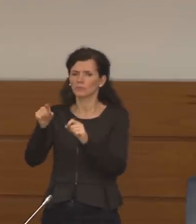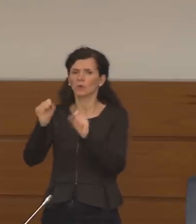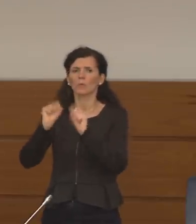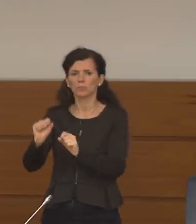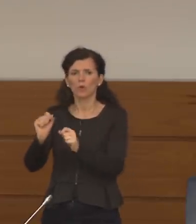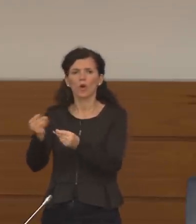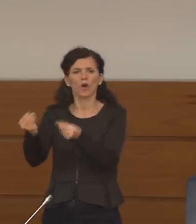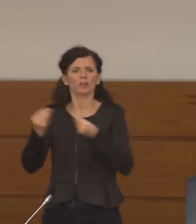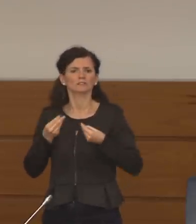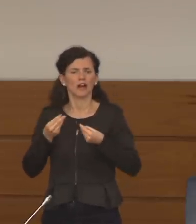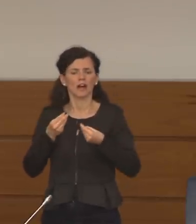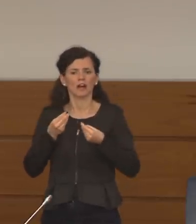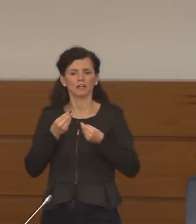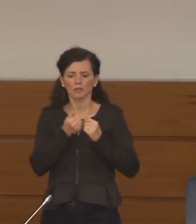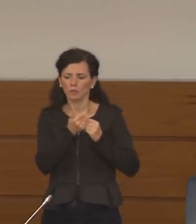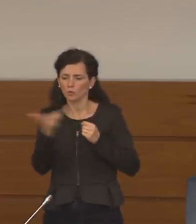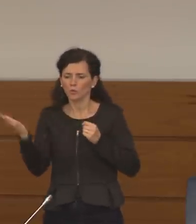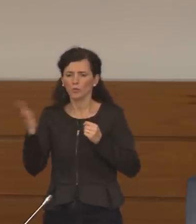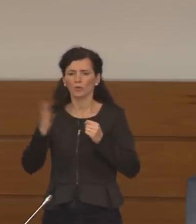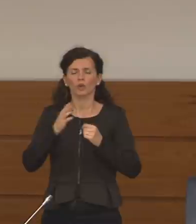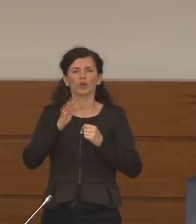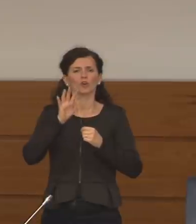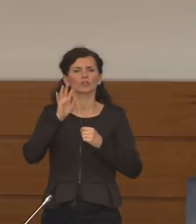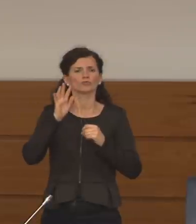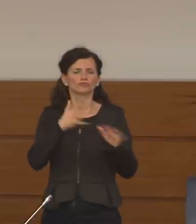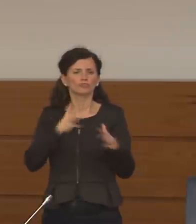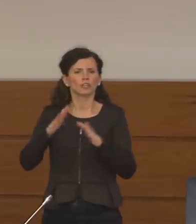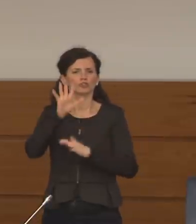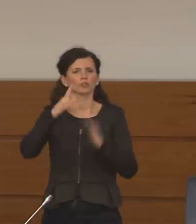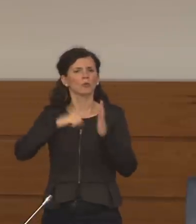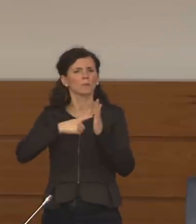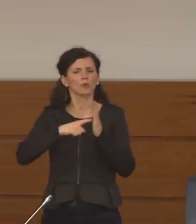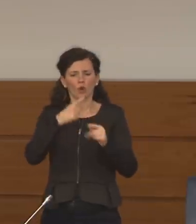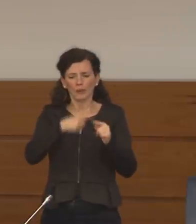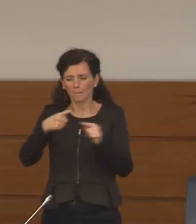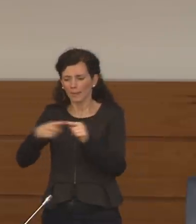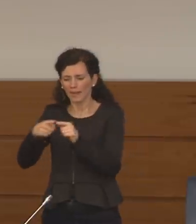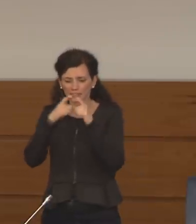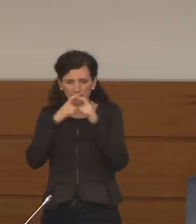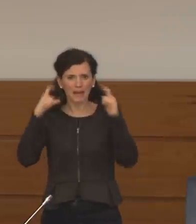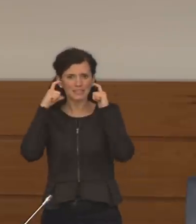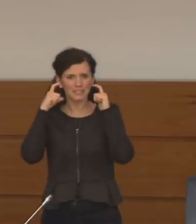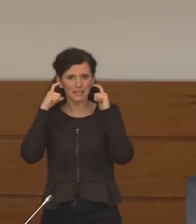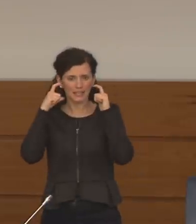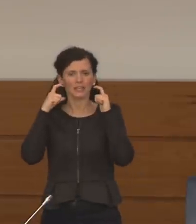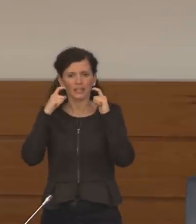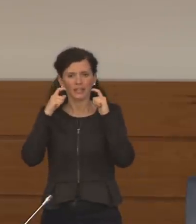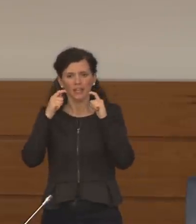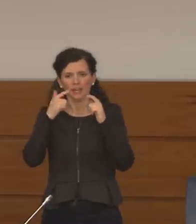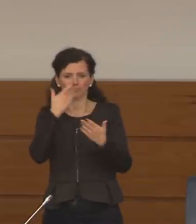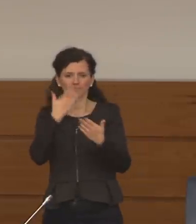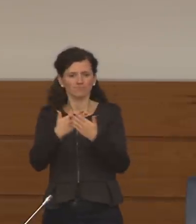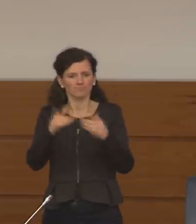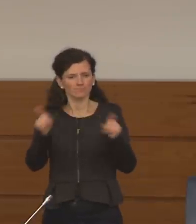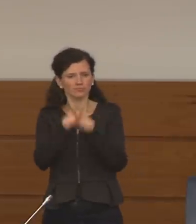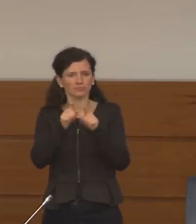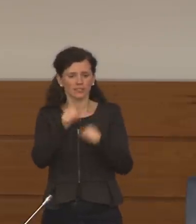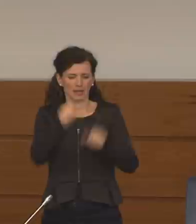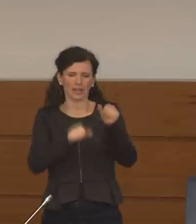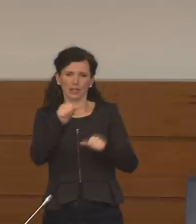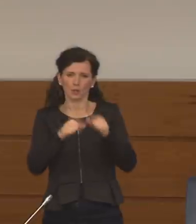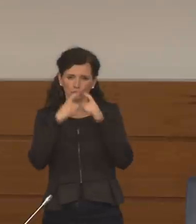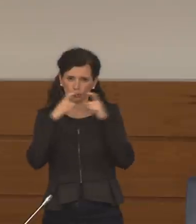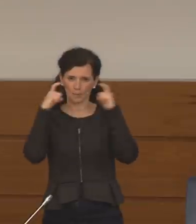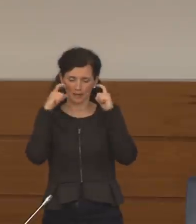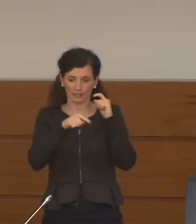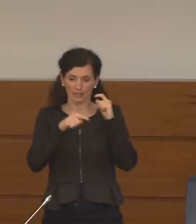adeguato fino a circa un milione di pezzi al giorno di mascherine analoghe alle mascherine chirurgiche prosegue l'attivita